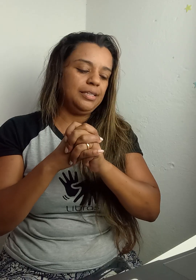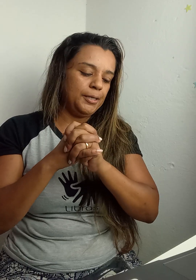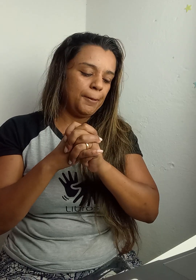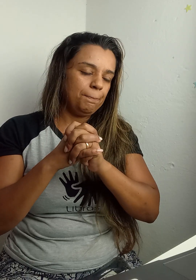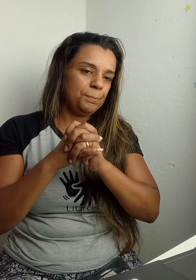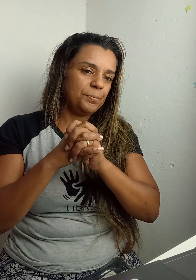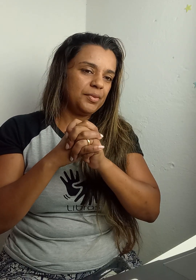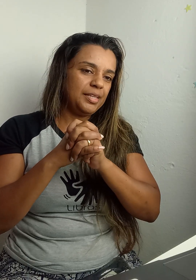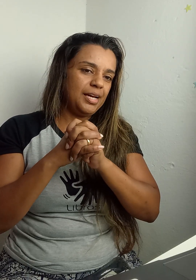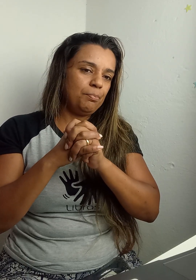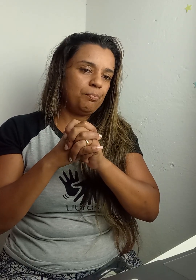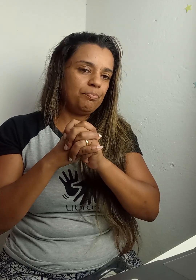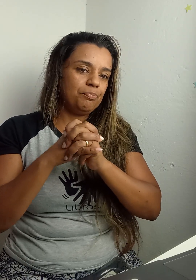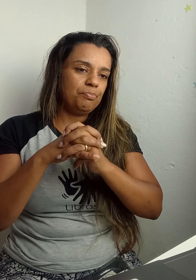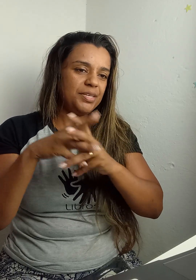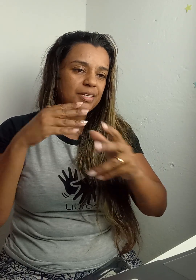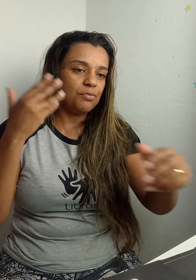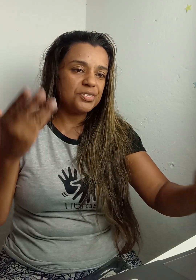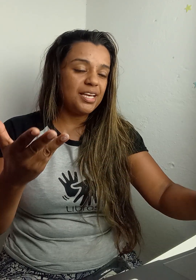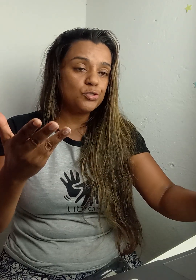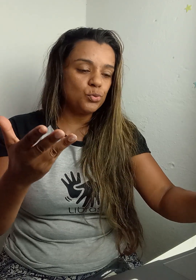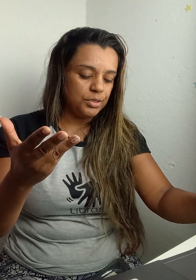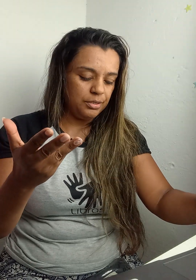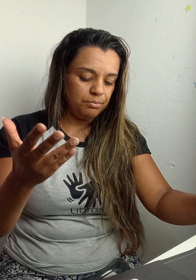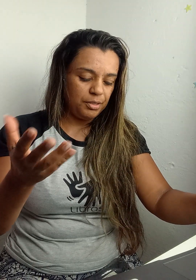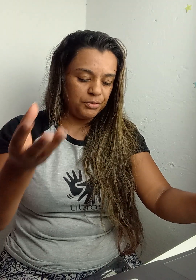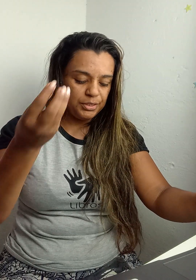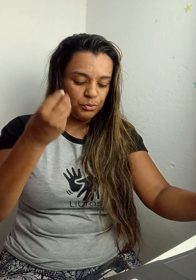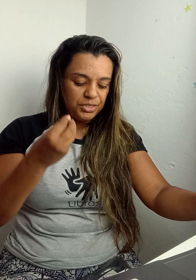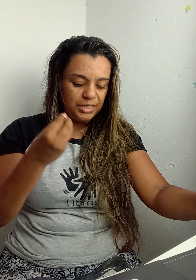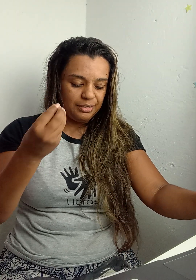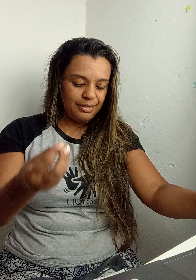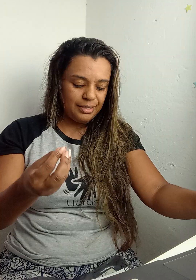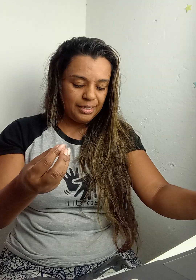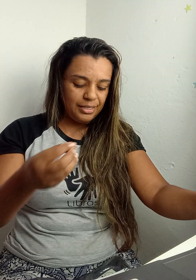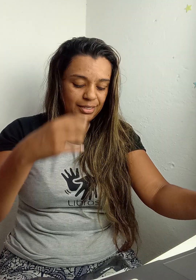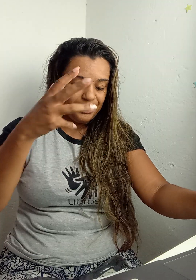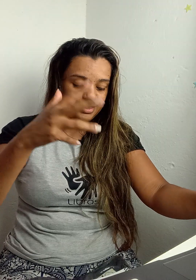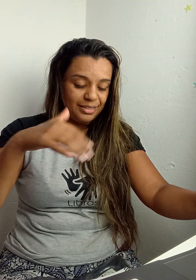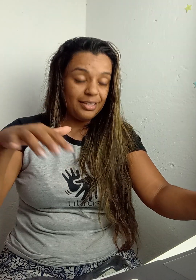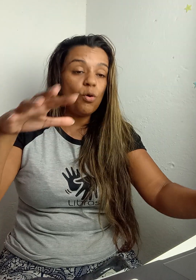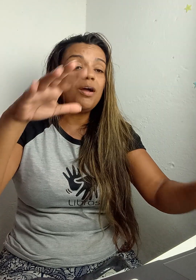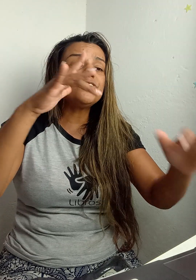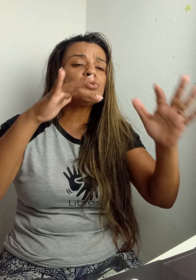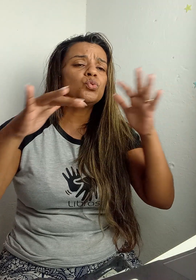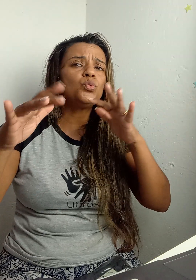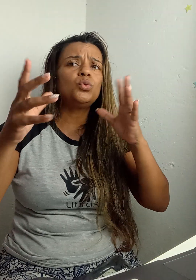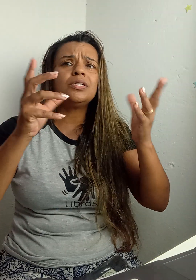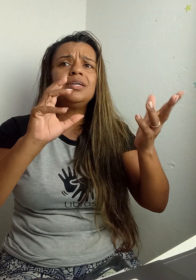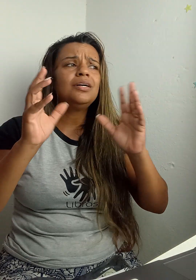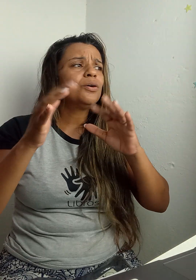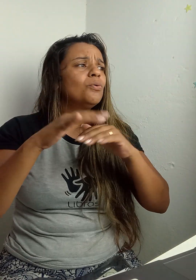entender, tá? Pensa que você é a surda, para você conseguir entender e entender qual é a estrutura, qual